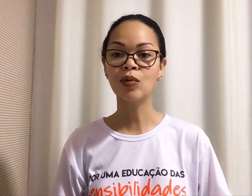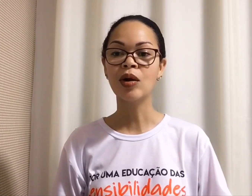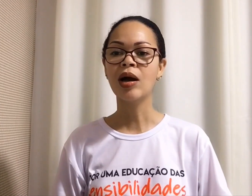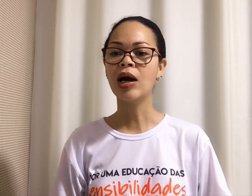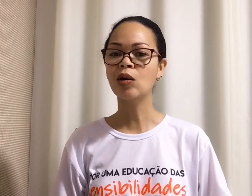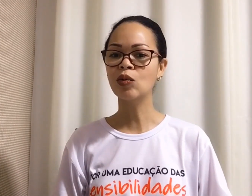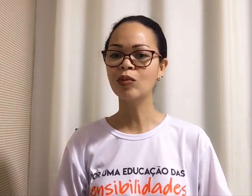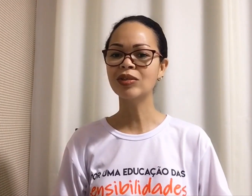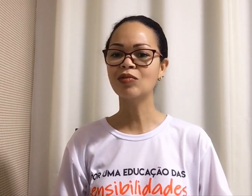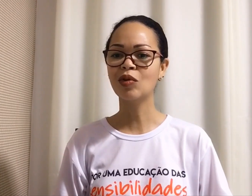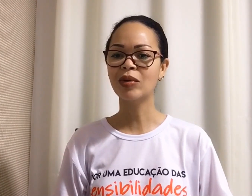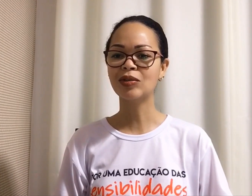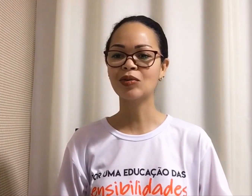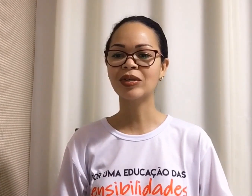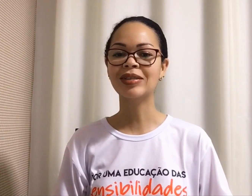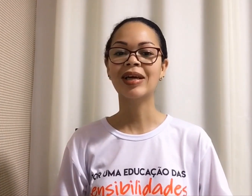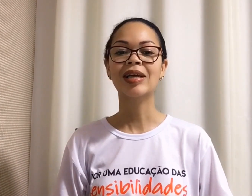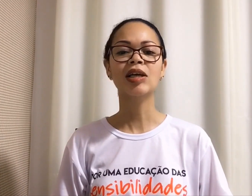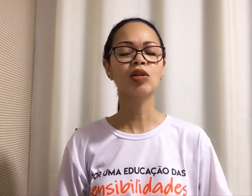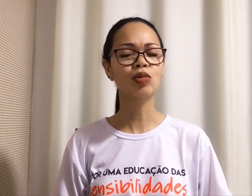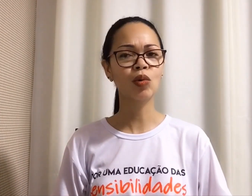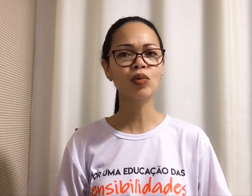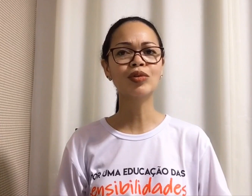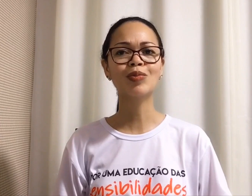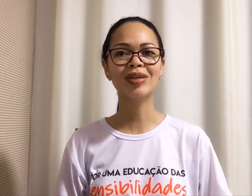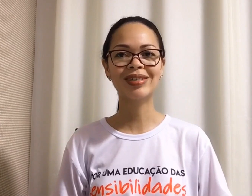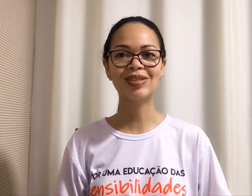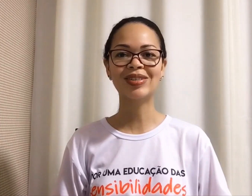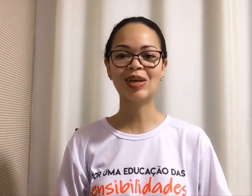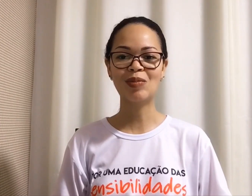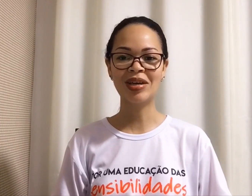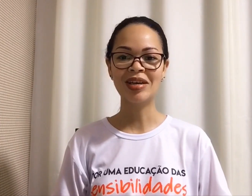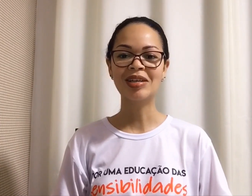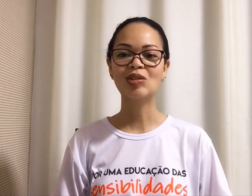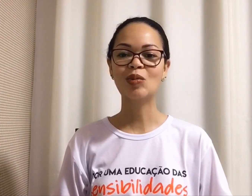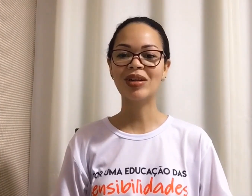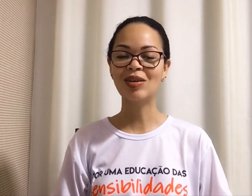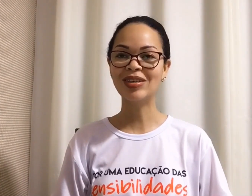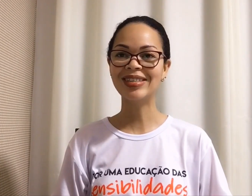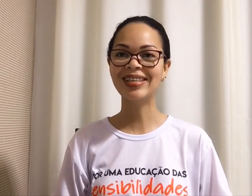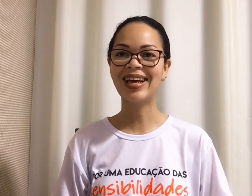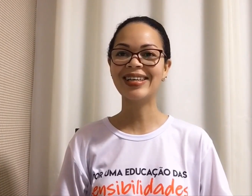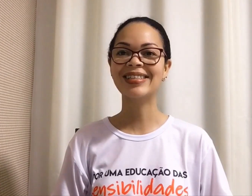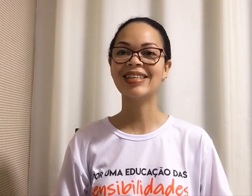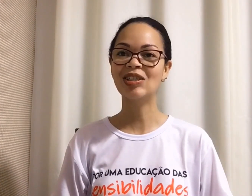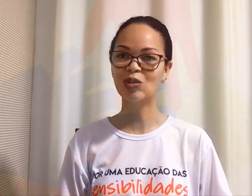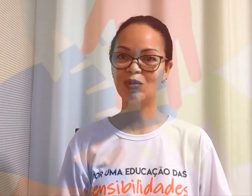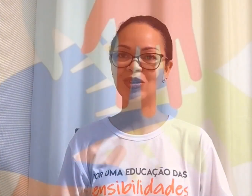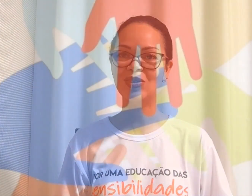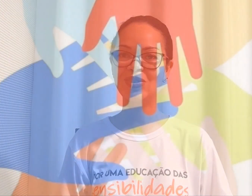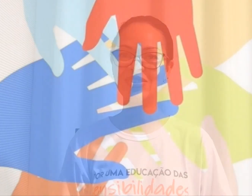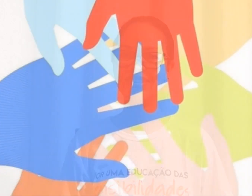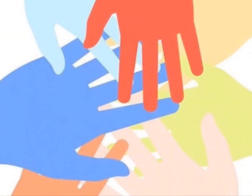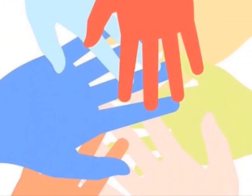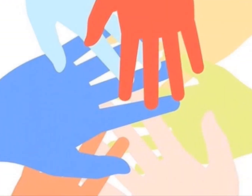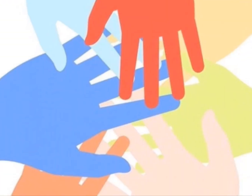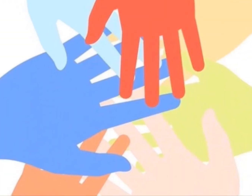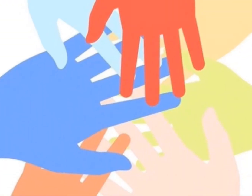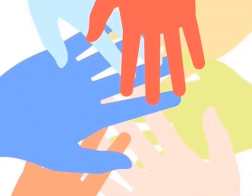elaborou algumas informações que todos precisam saber sobre língua de sinais e sobre surdos.